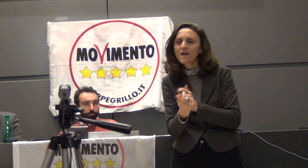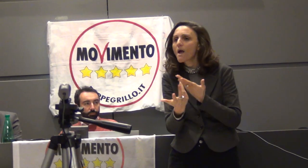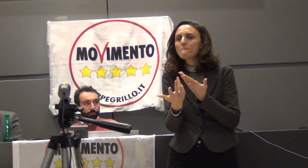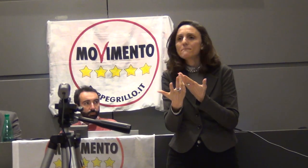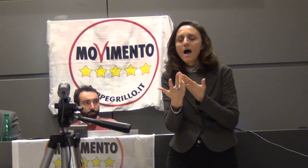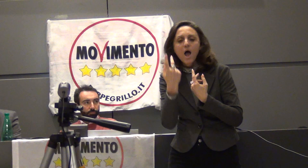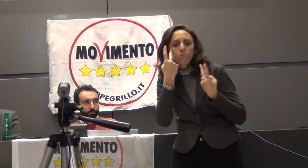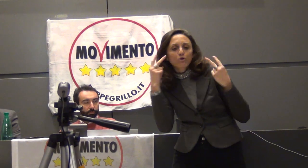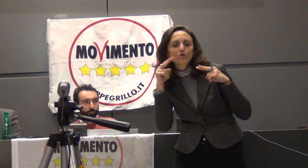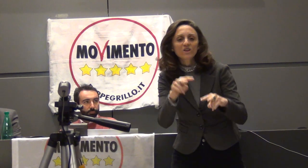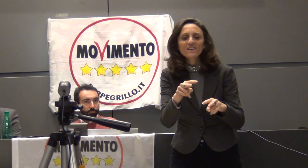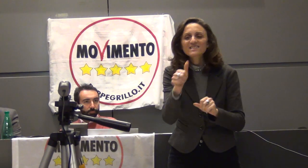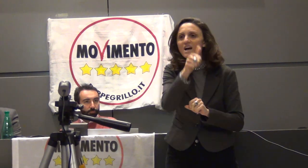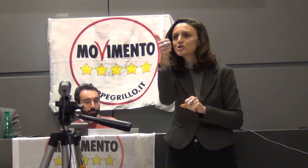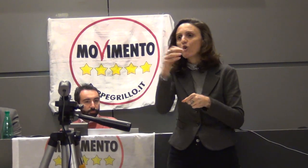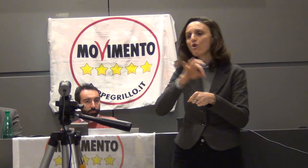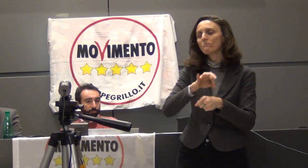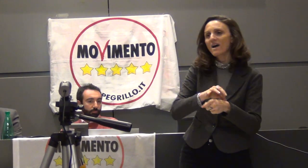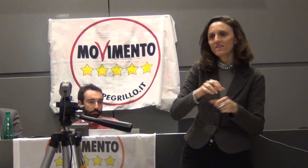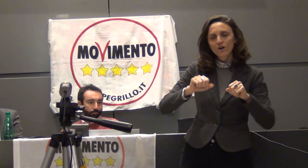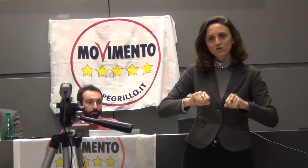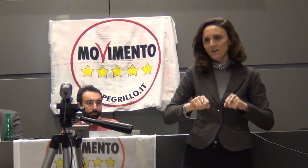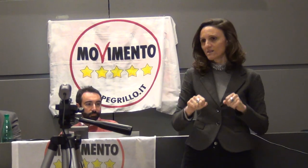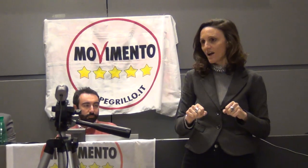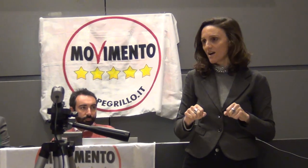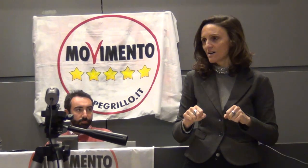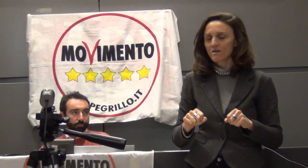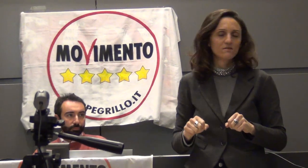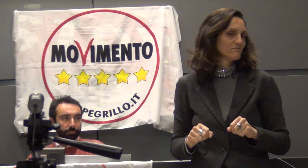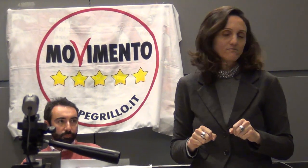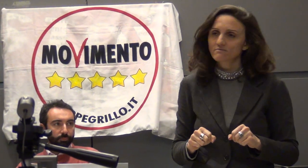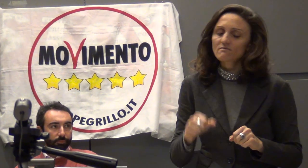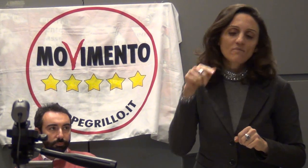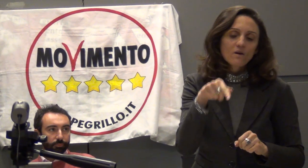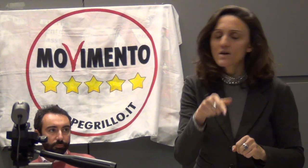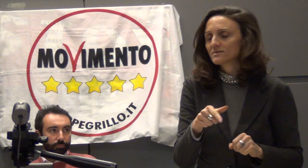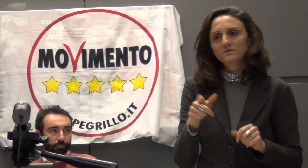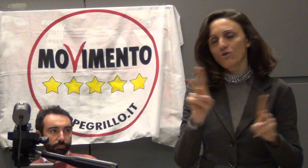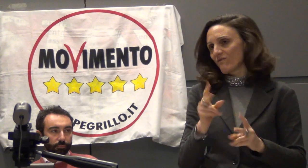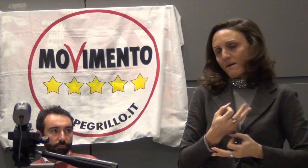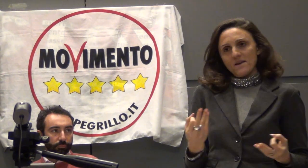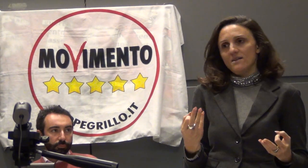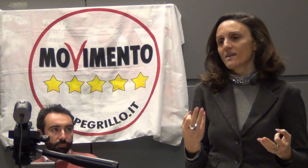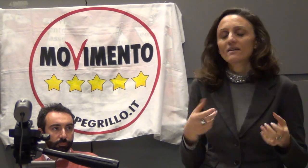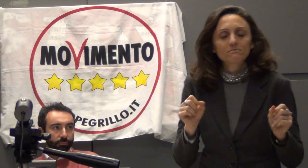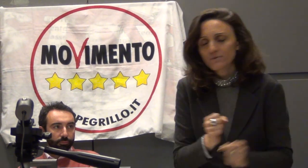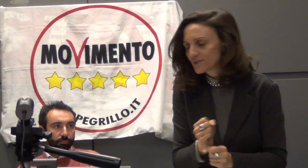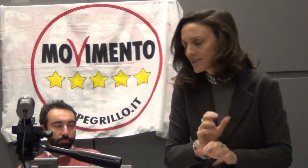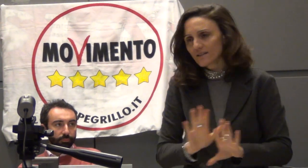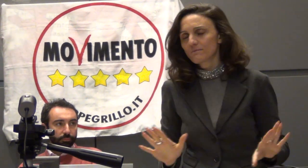hanno modificato alla fine questa legge, ma solo dal punto di vista medico e sanitario. e questa cosa